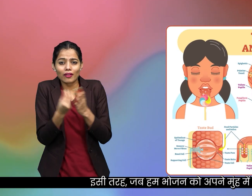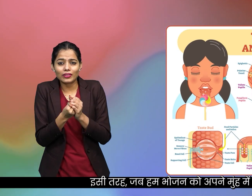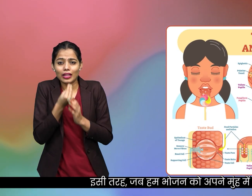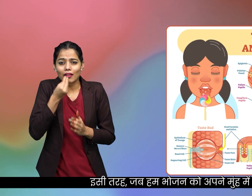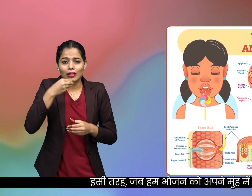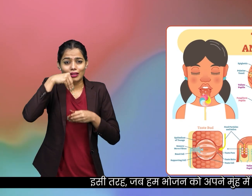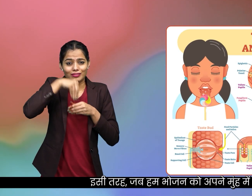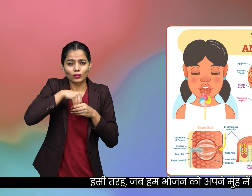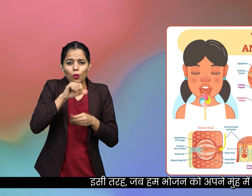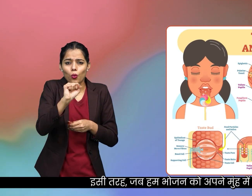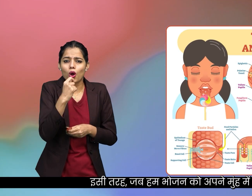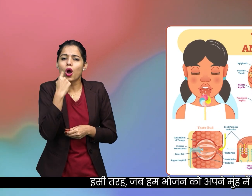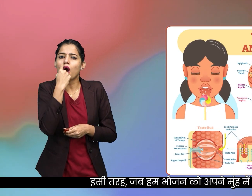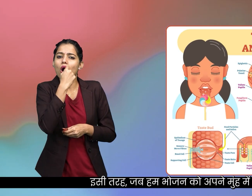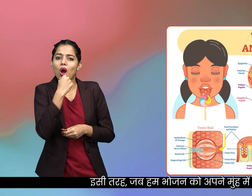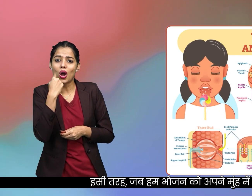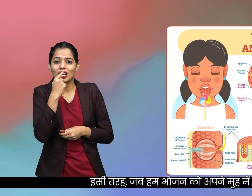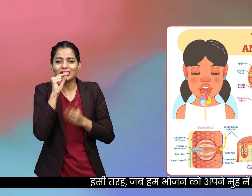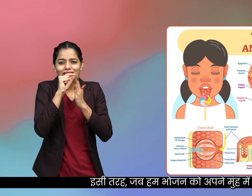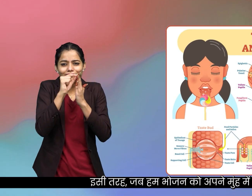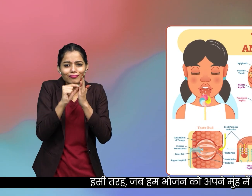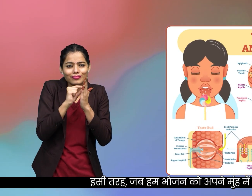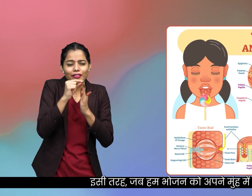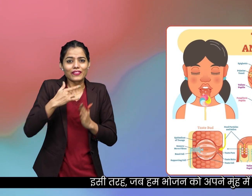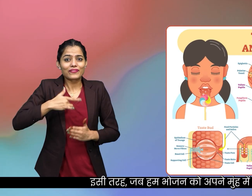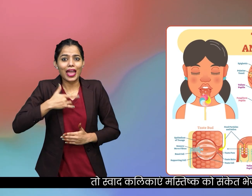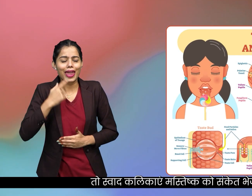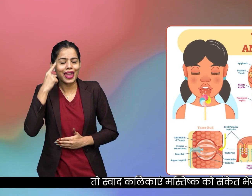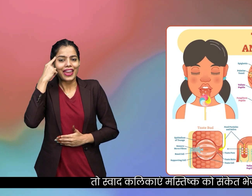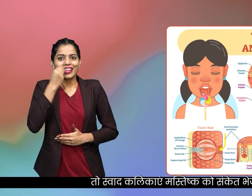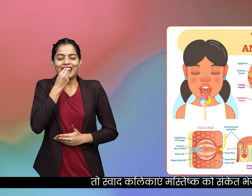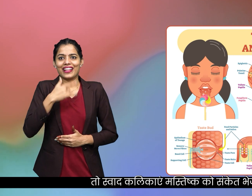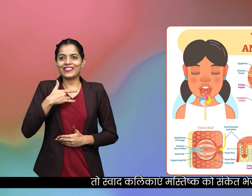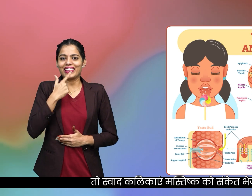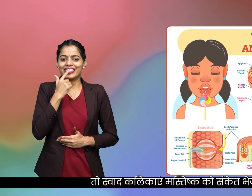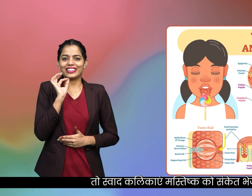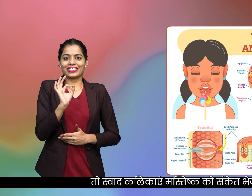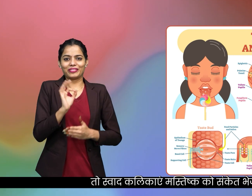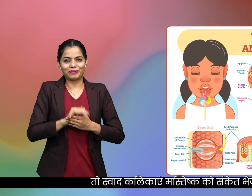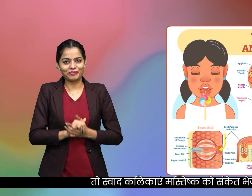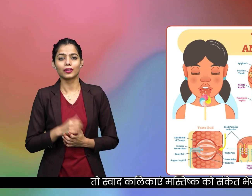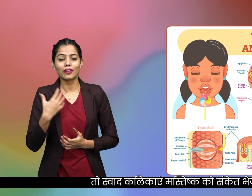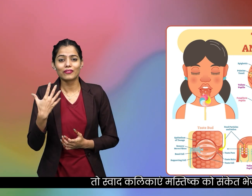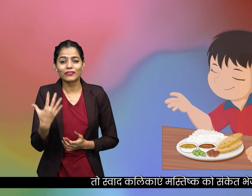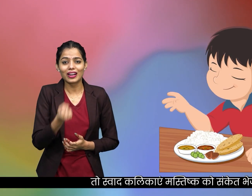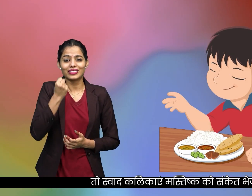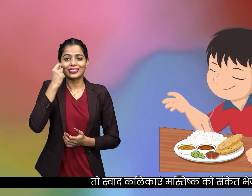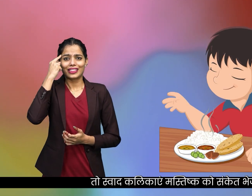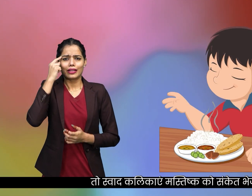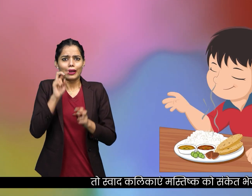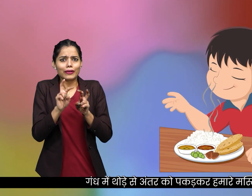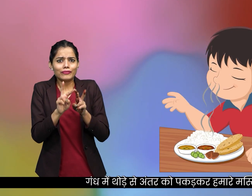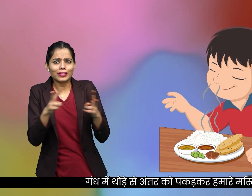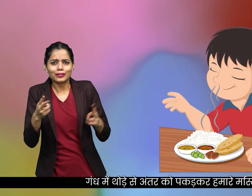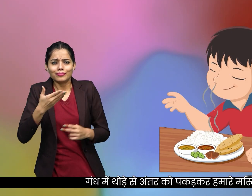इसी तरह जब हम भोजन को अपने मुंह में लेते हैं तो स्वाद कालिकाएं मस्तिष्क को संकेत